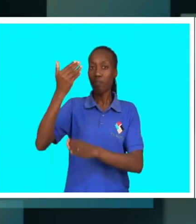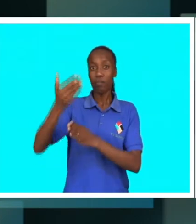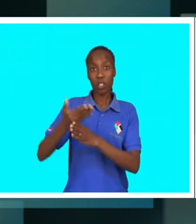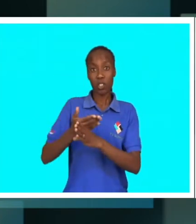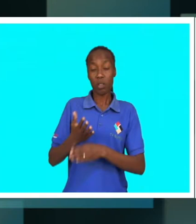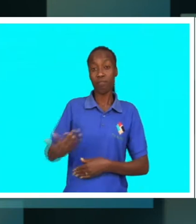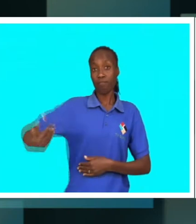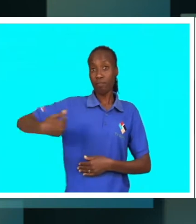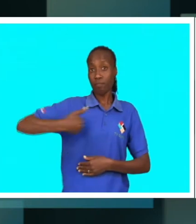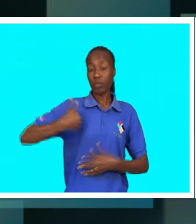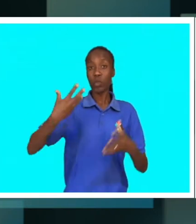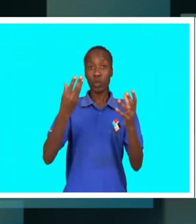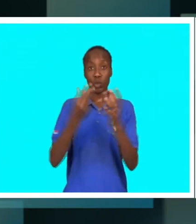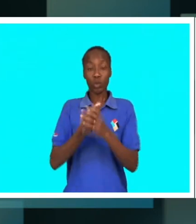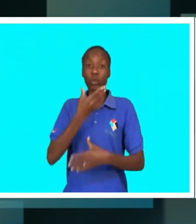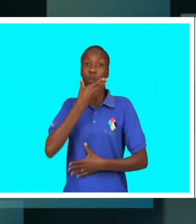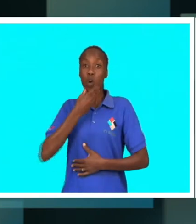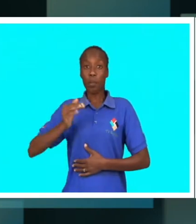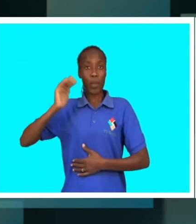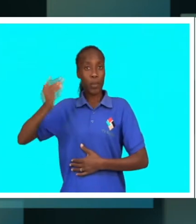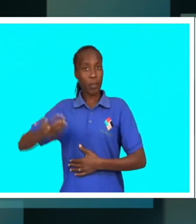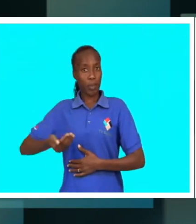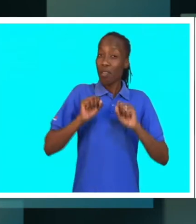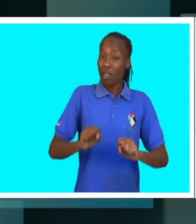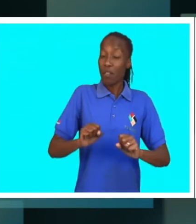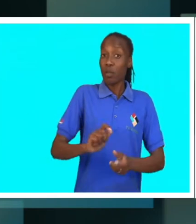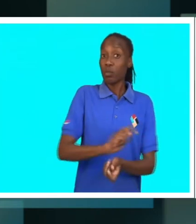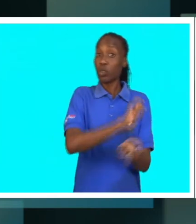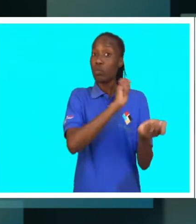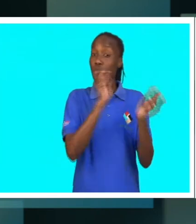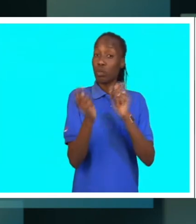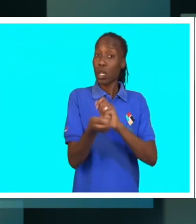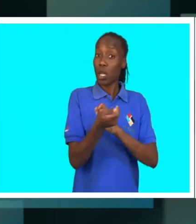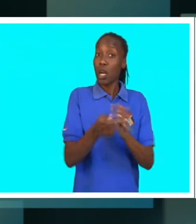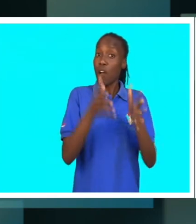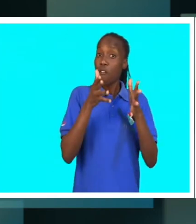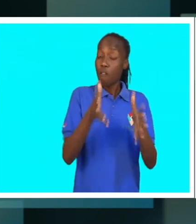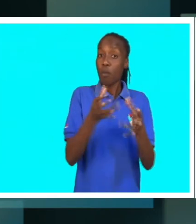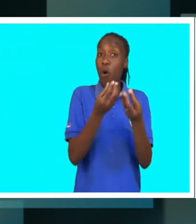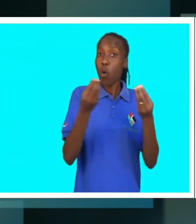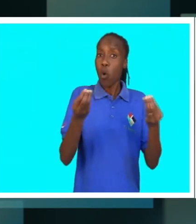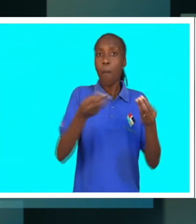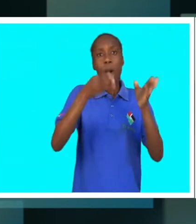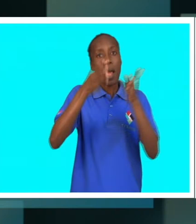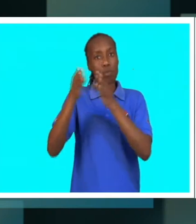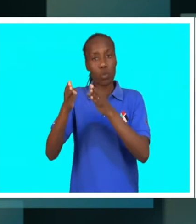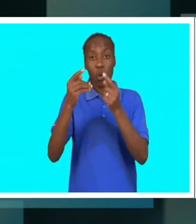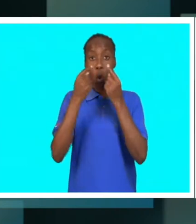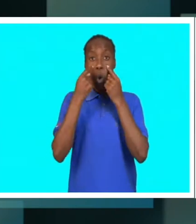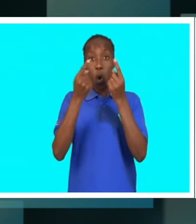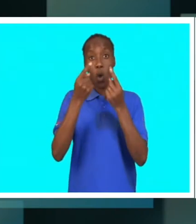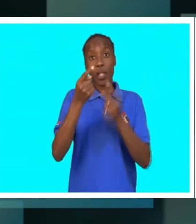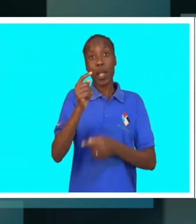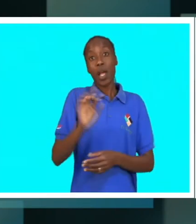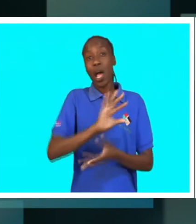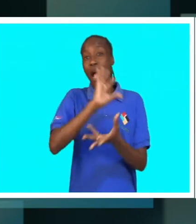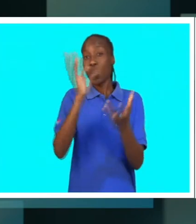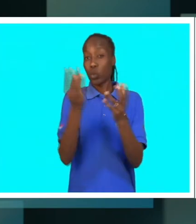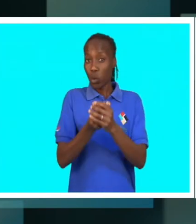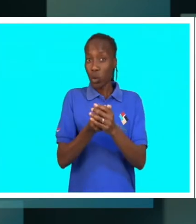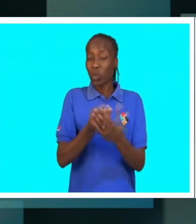nas relações homem-mulher. Devemos mudar a forma como seres humanos olham um ao